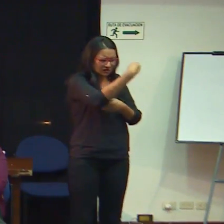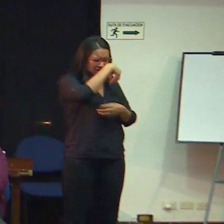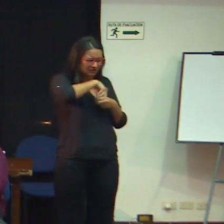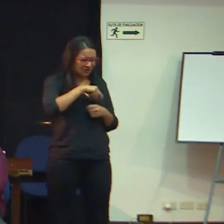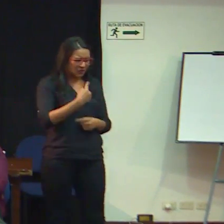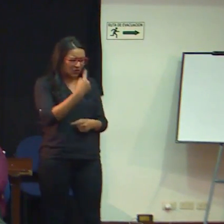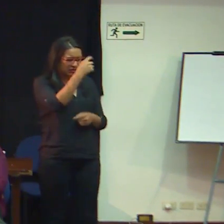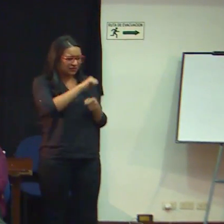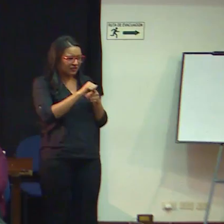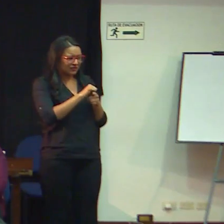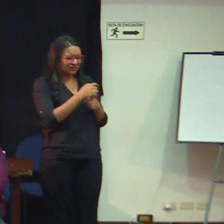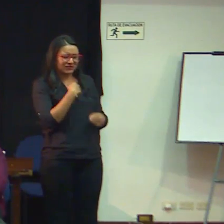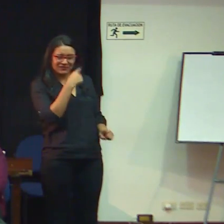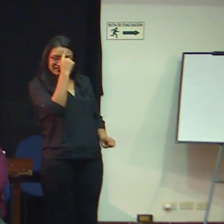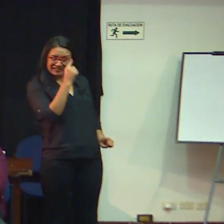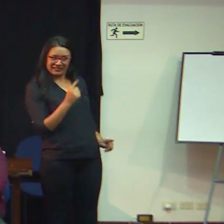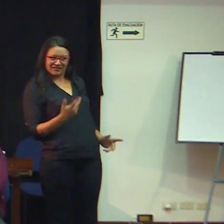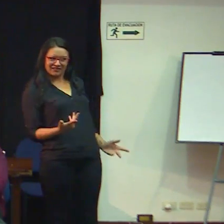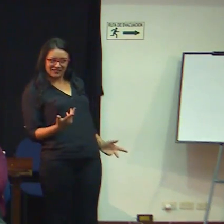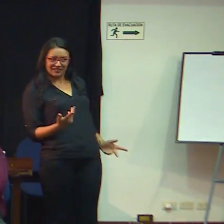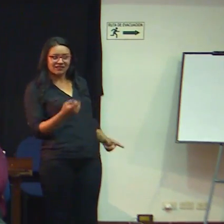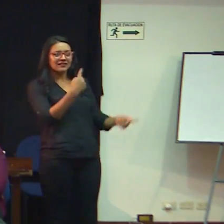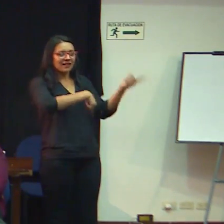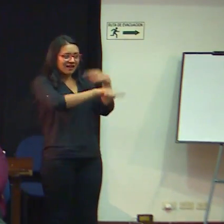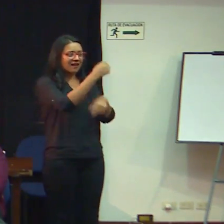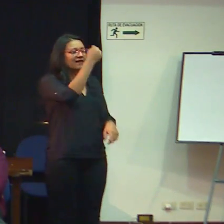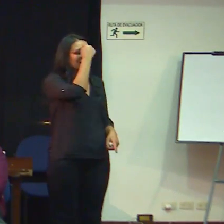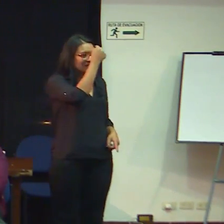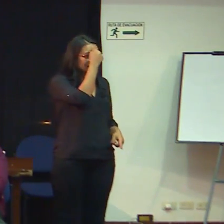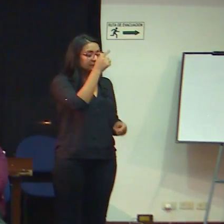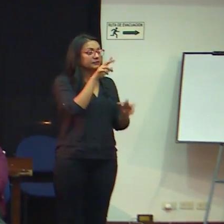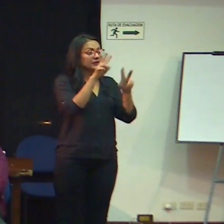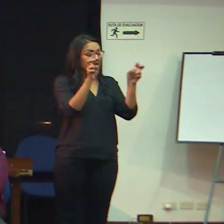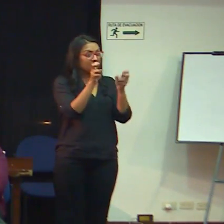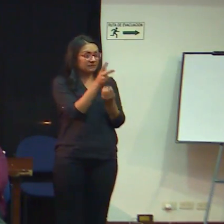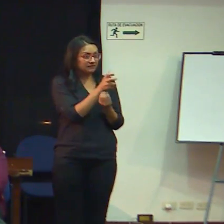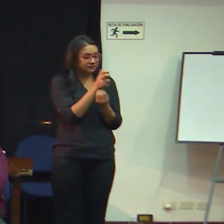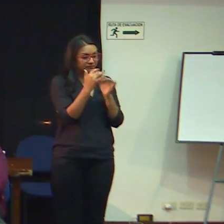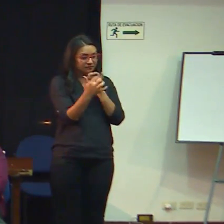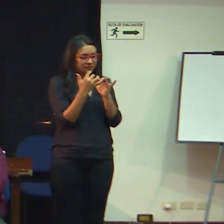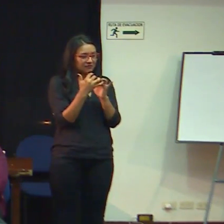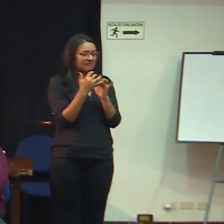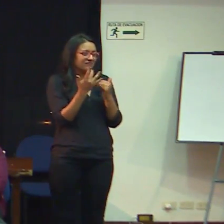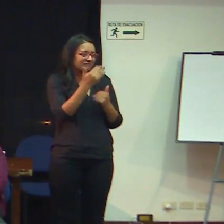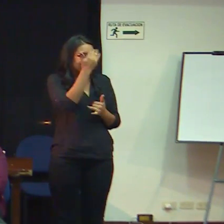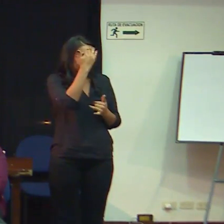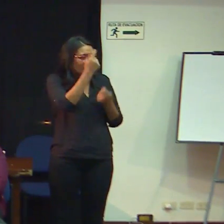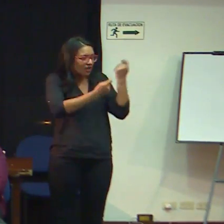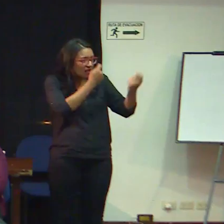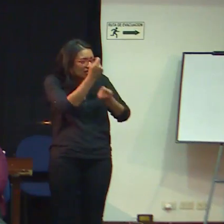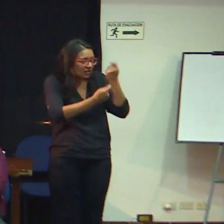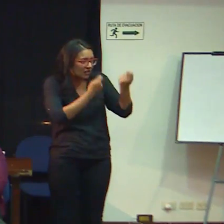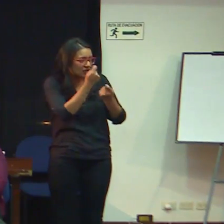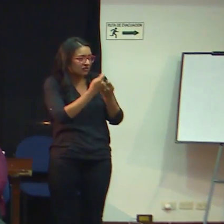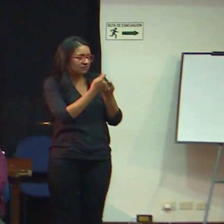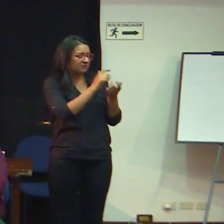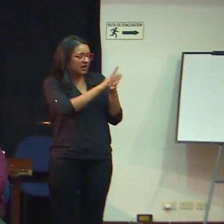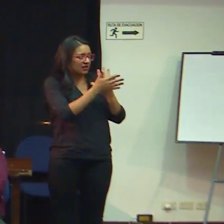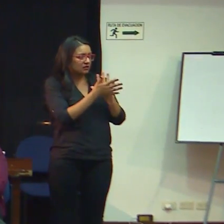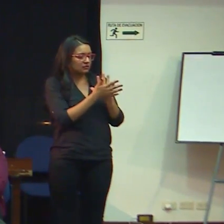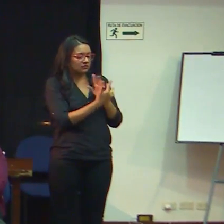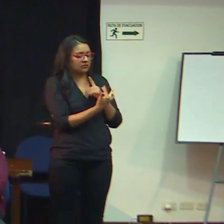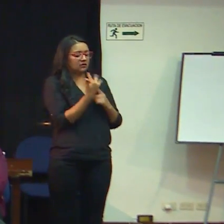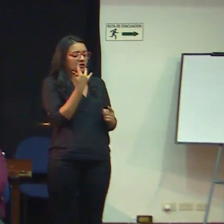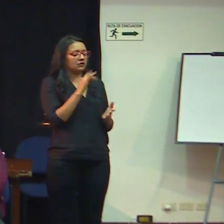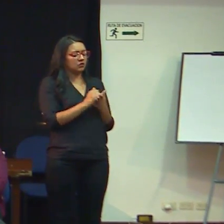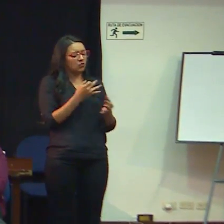ejercicios políticos? Porque es un llamado a que nos pensemos, porque el conflicto armado, estas negociaciones que no son tan lejanas, nos